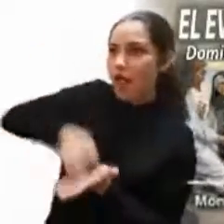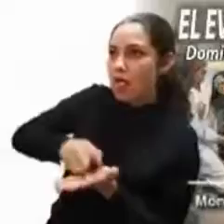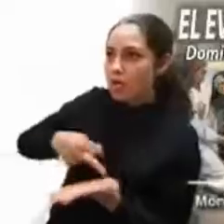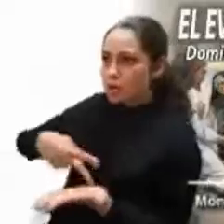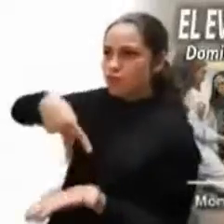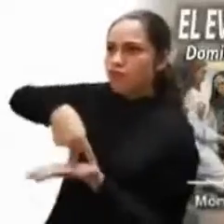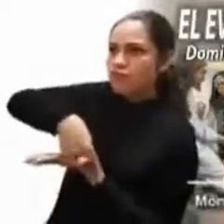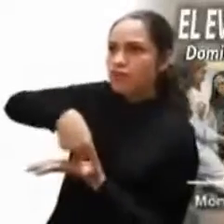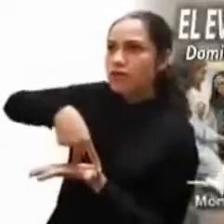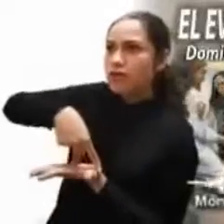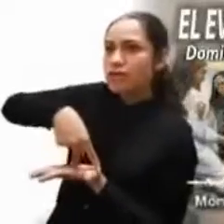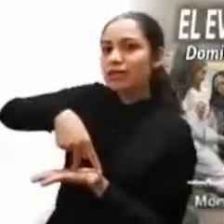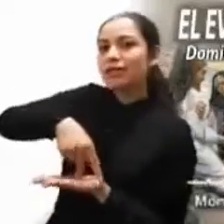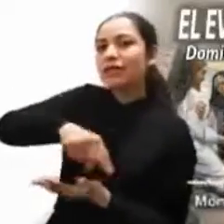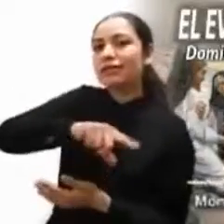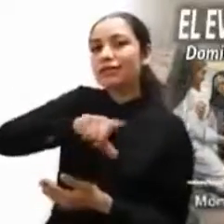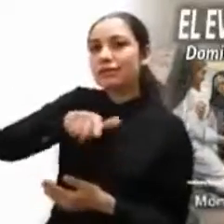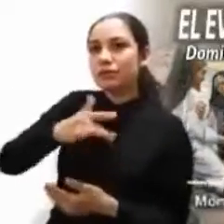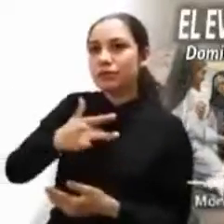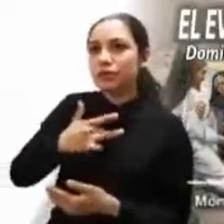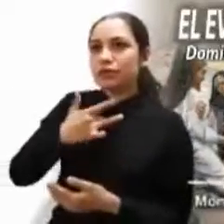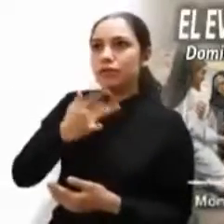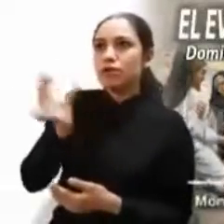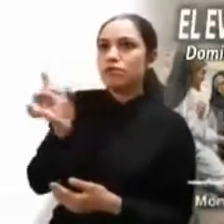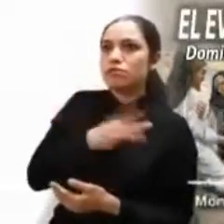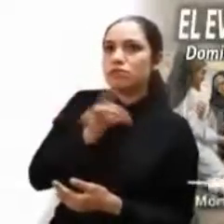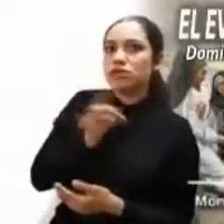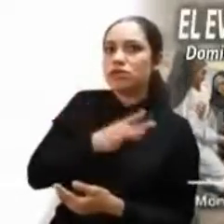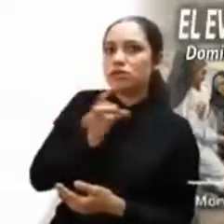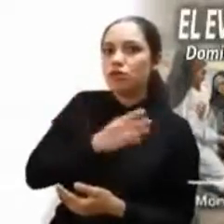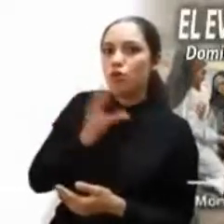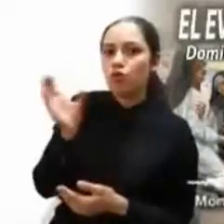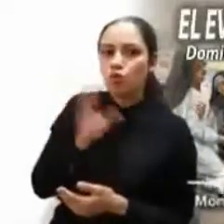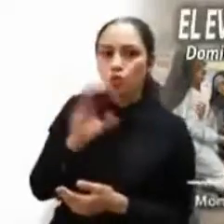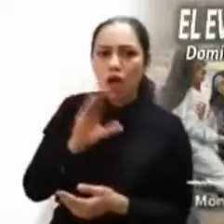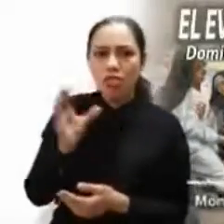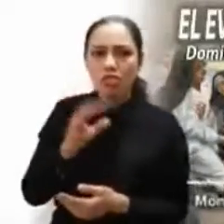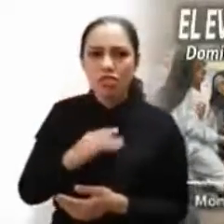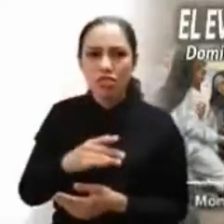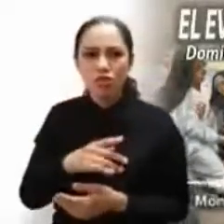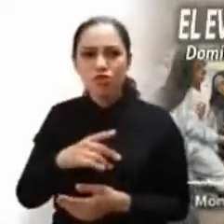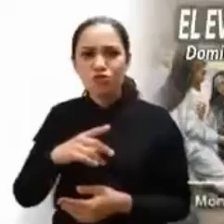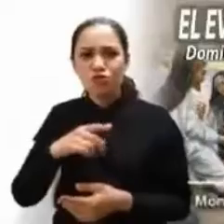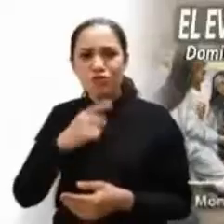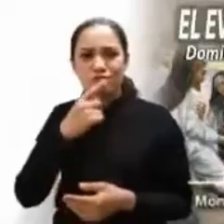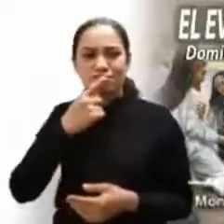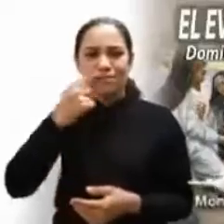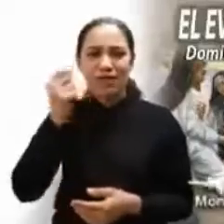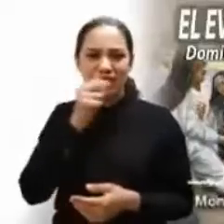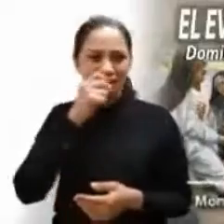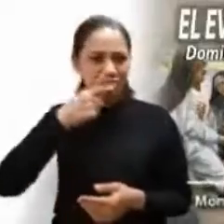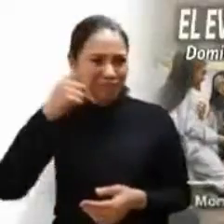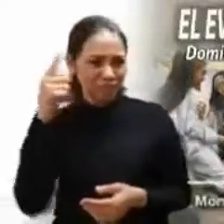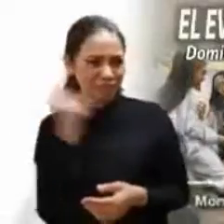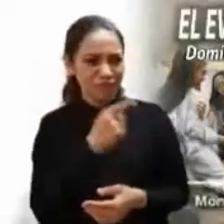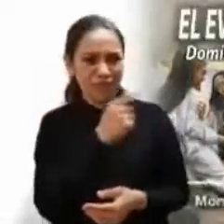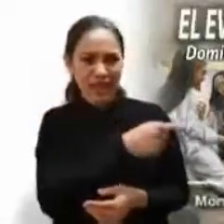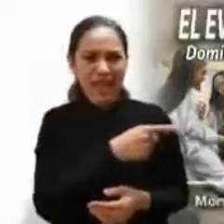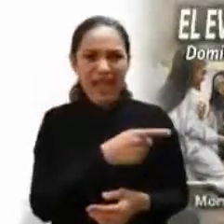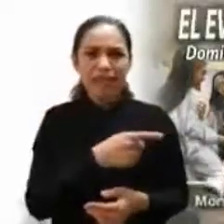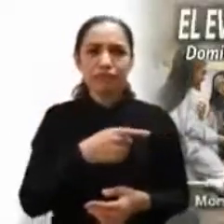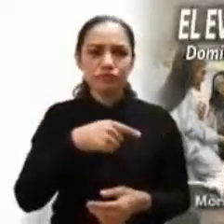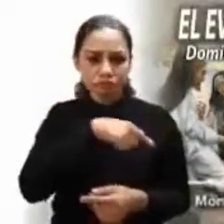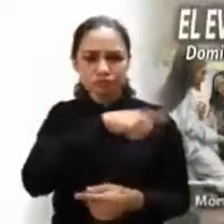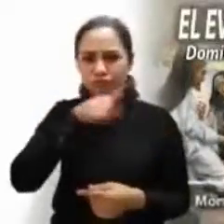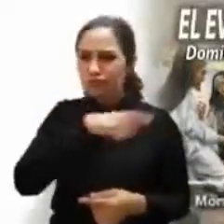terminará temblando ante una mujer que lo reconoce y que lo acusa de ser de los suyos. Lo